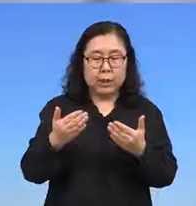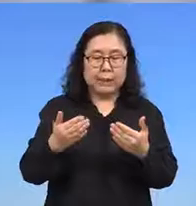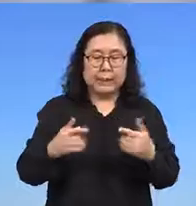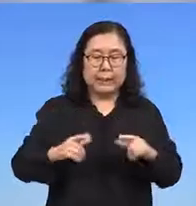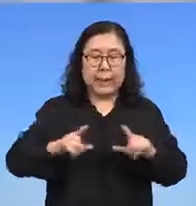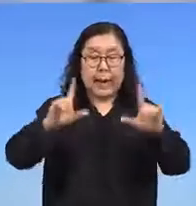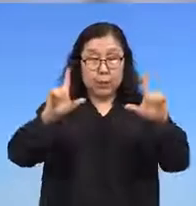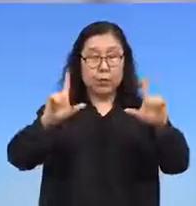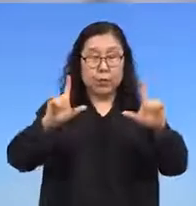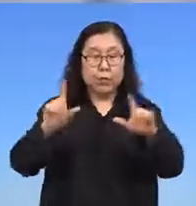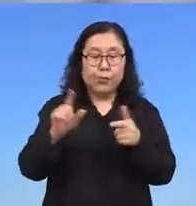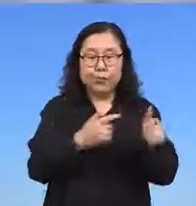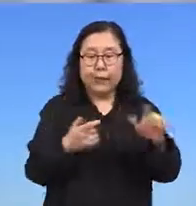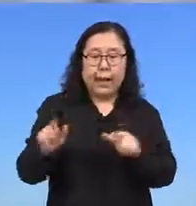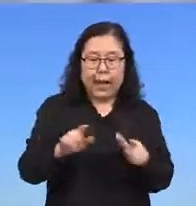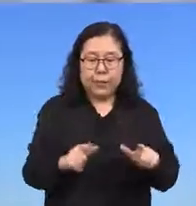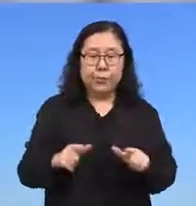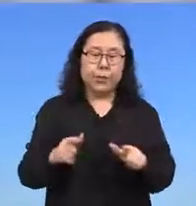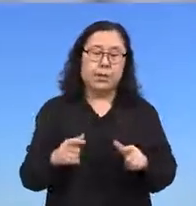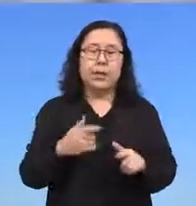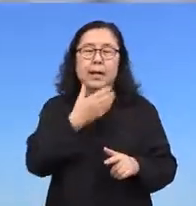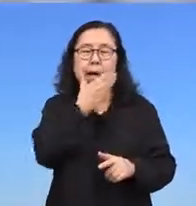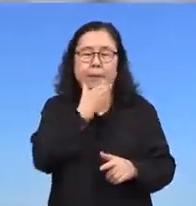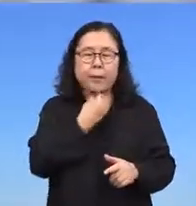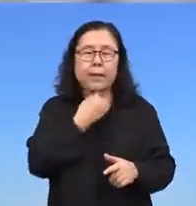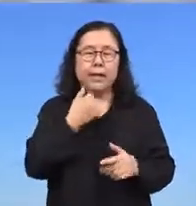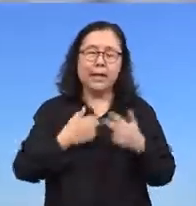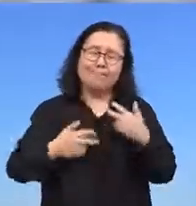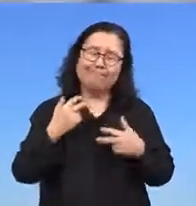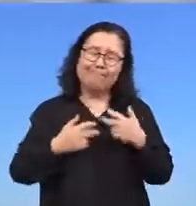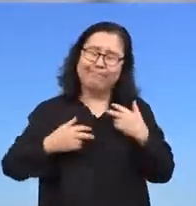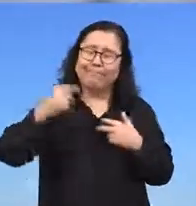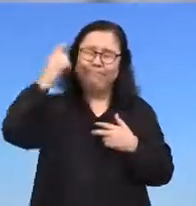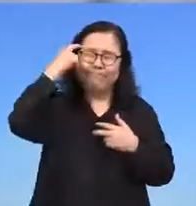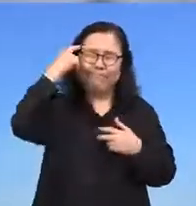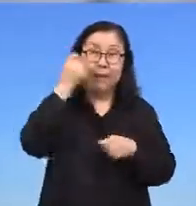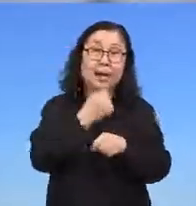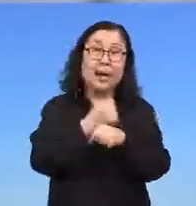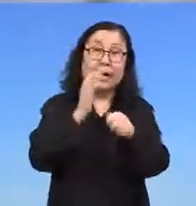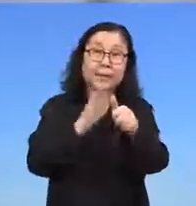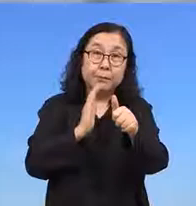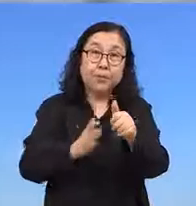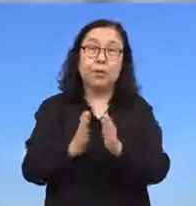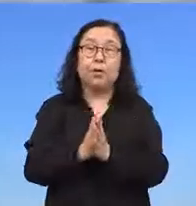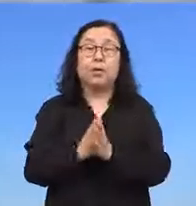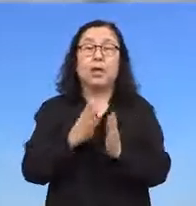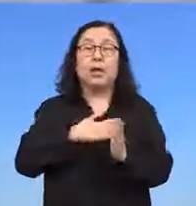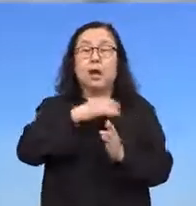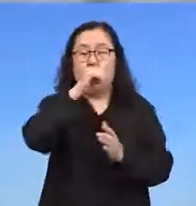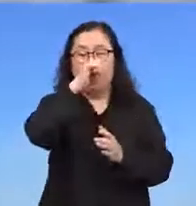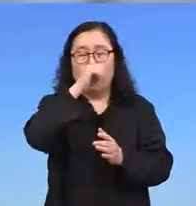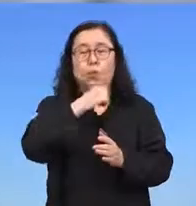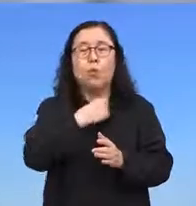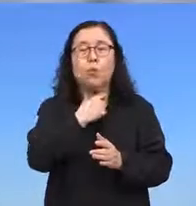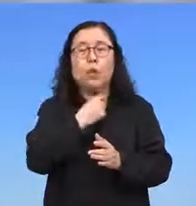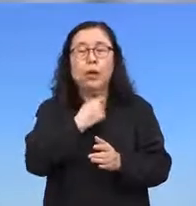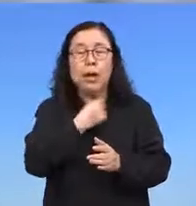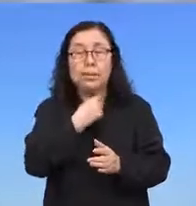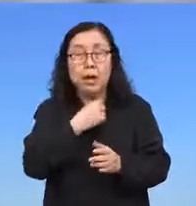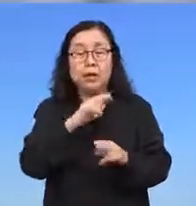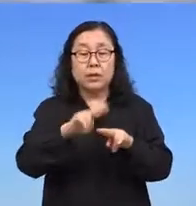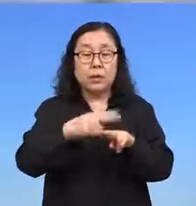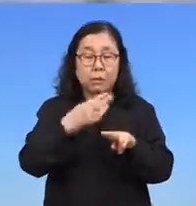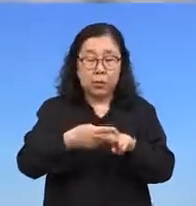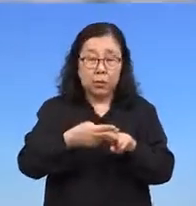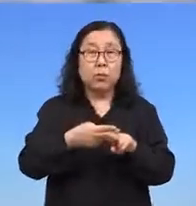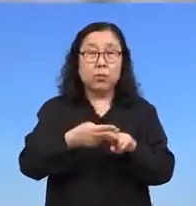아직까지는 우리가 안 흩어졌잖아요. 아직까지 우리는 모여 있잖아요. 마음만 먹으면 전화할 수 있고, 마음만 먹으면 선물을 보낼 수